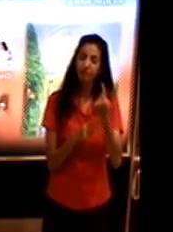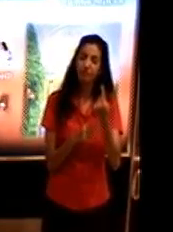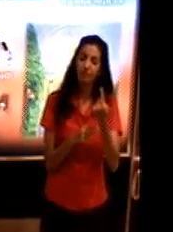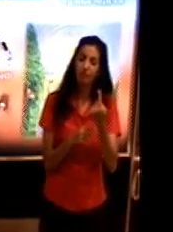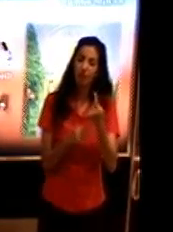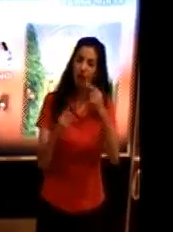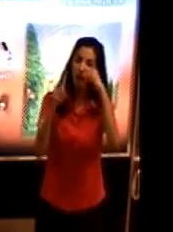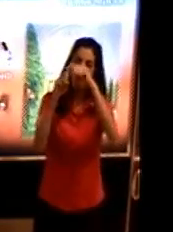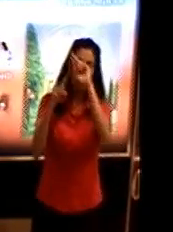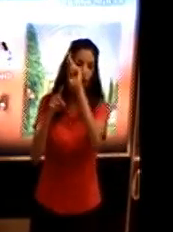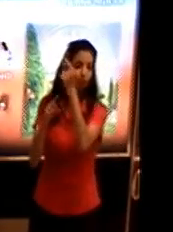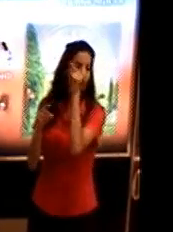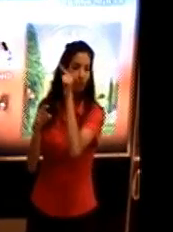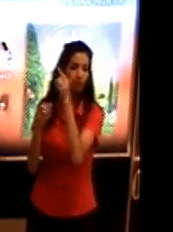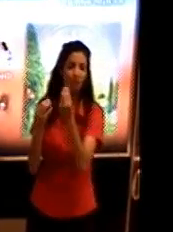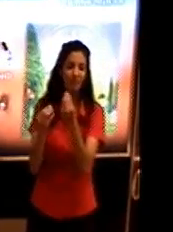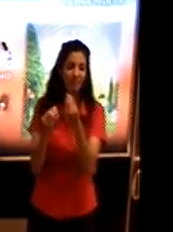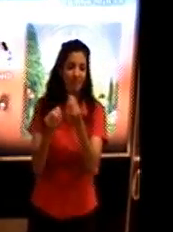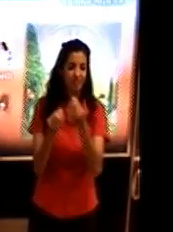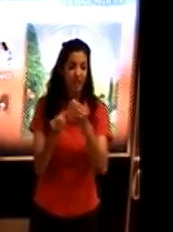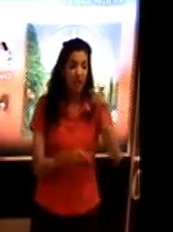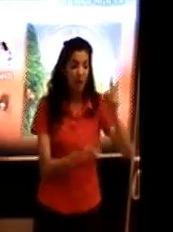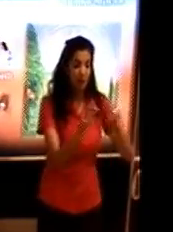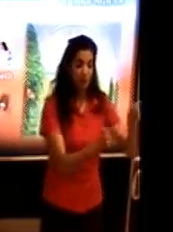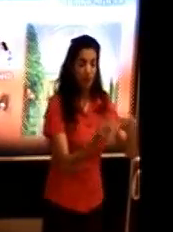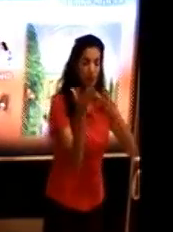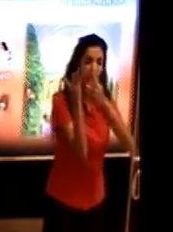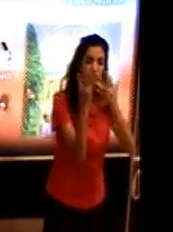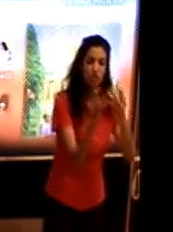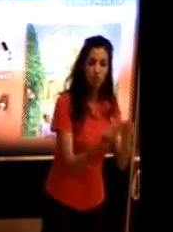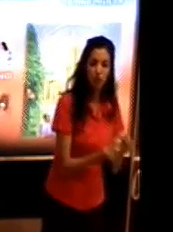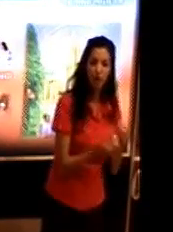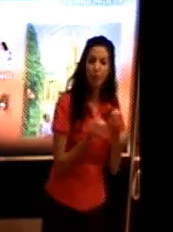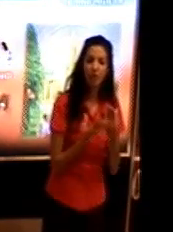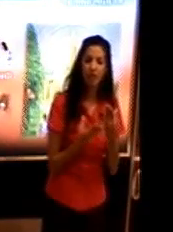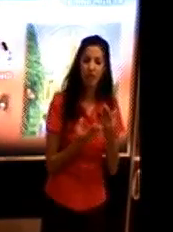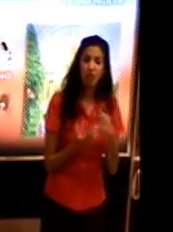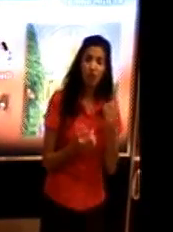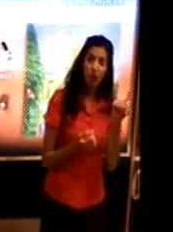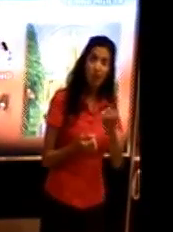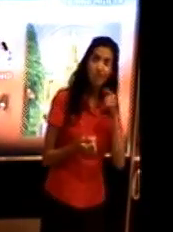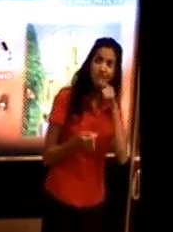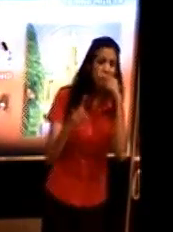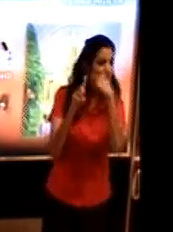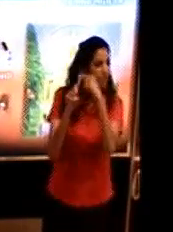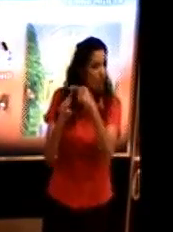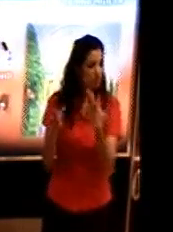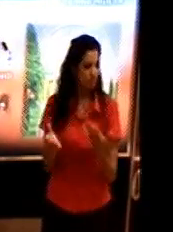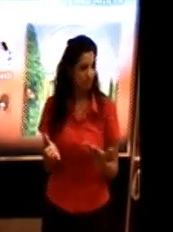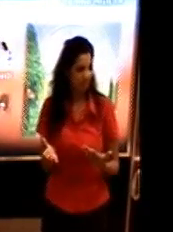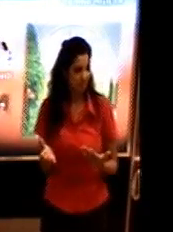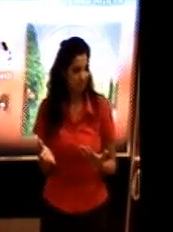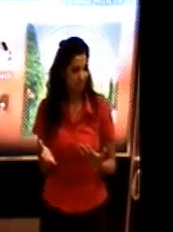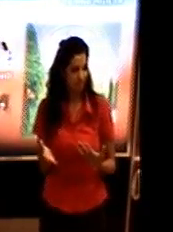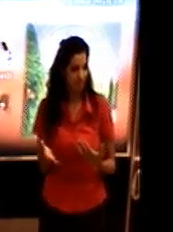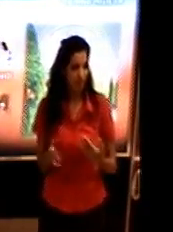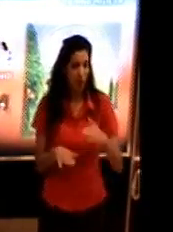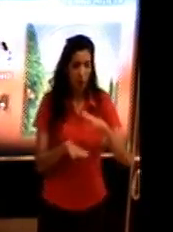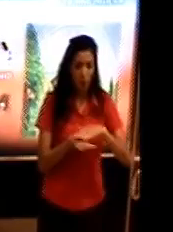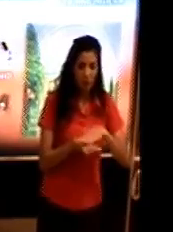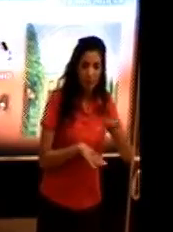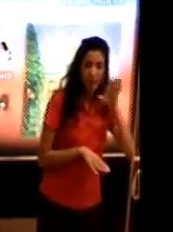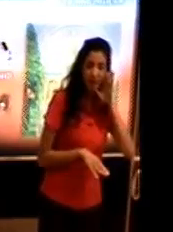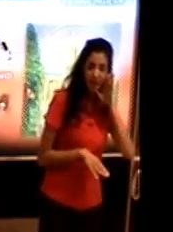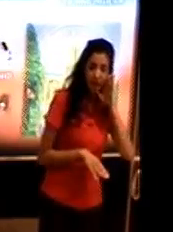Calvario para ser nuestro sustituto, porque yo y tú merecíamos la muerte eterna, porque la ley